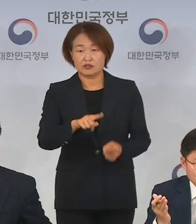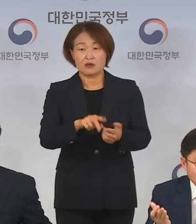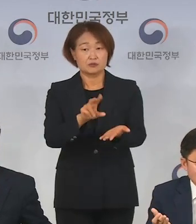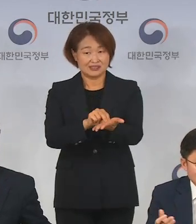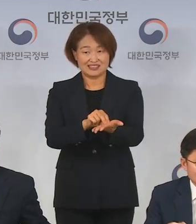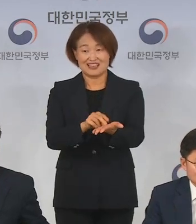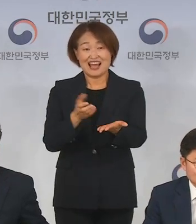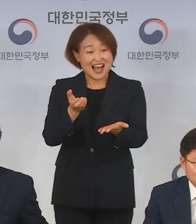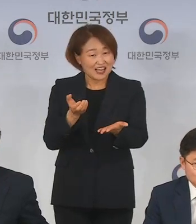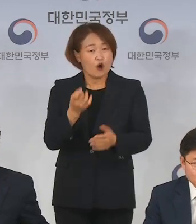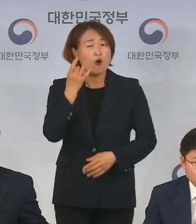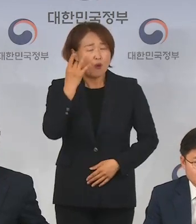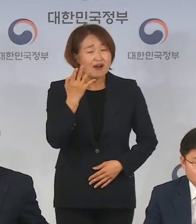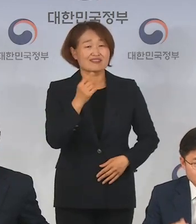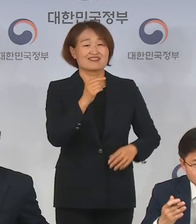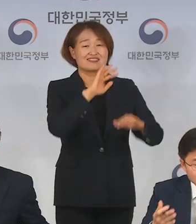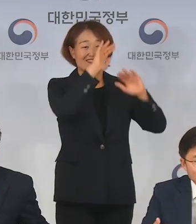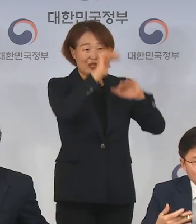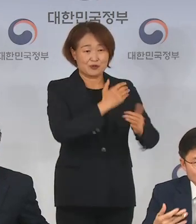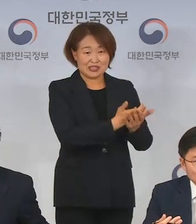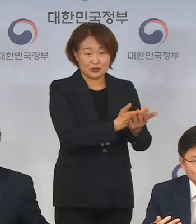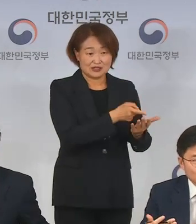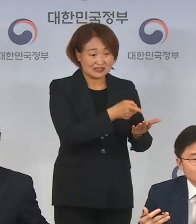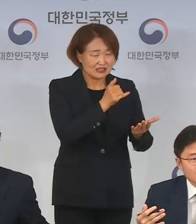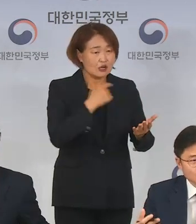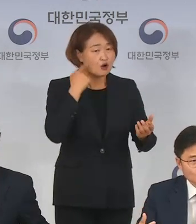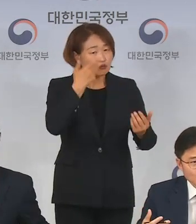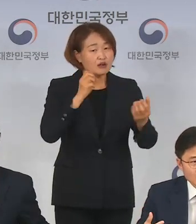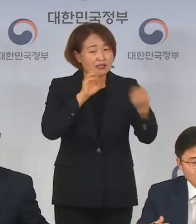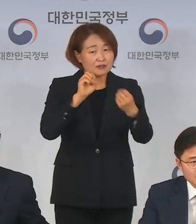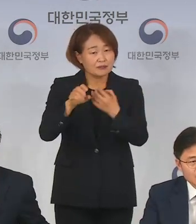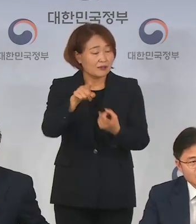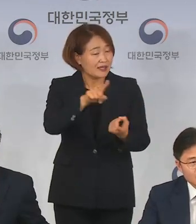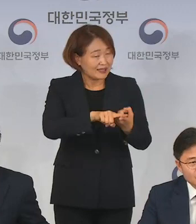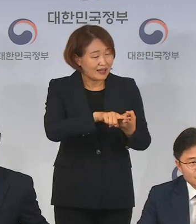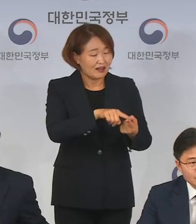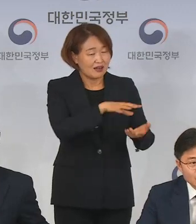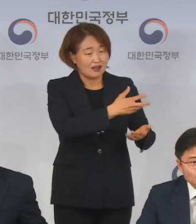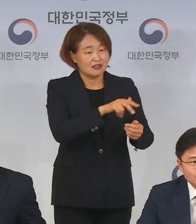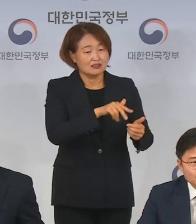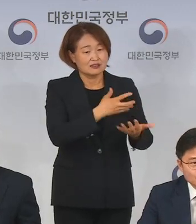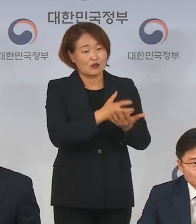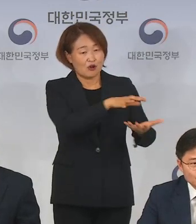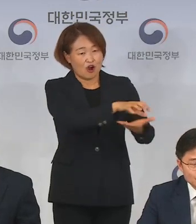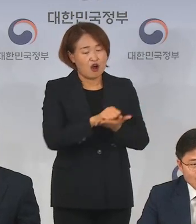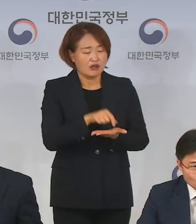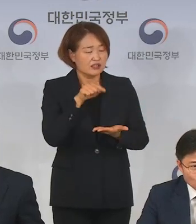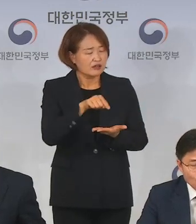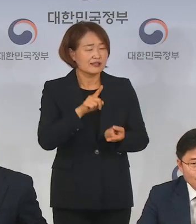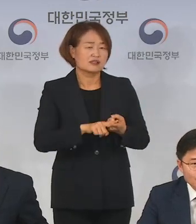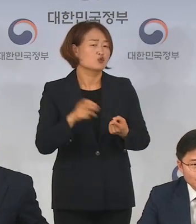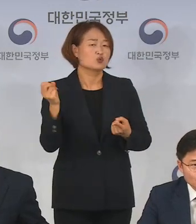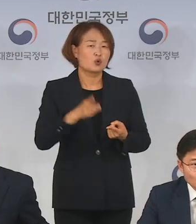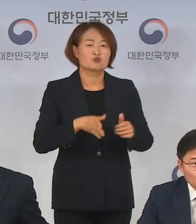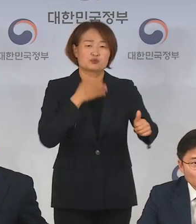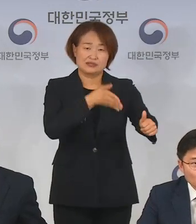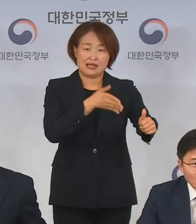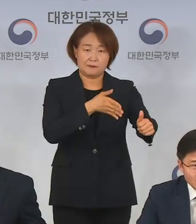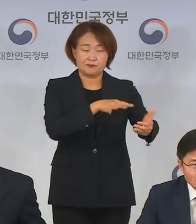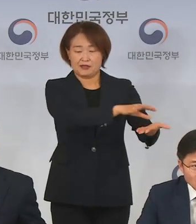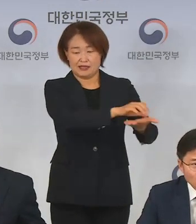이제 원데이터 말씀도 해주셨습니다만은 질의답변을 통해서 저희가 또 다른 자료들을 요청을 하고